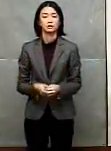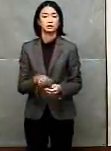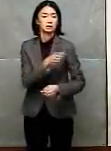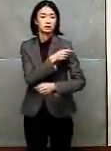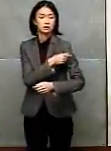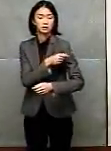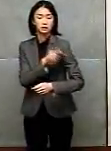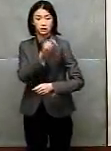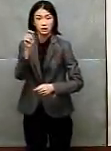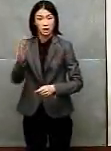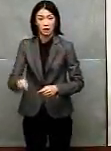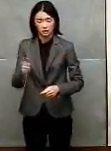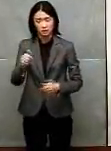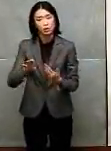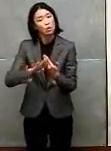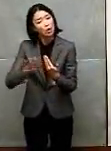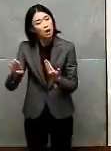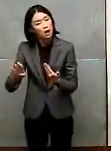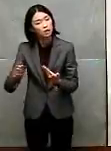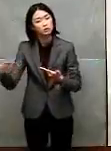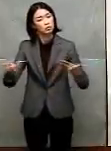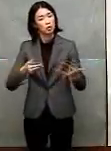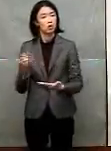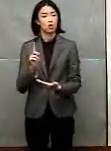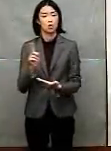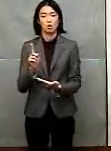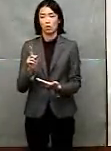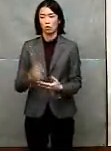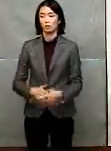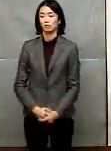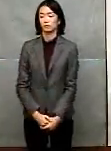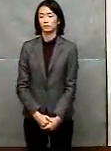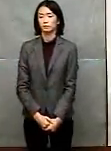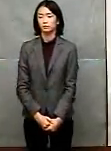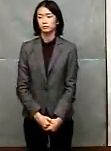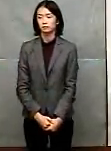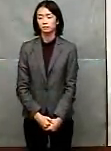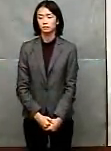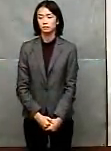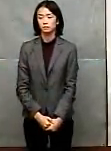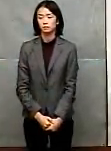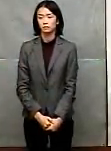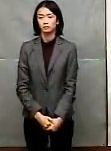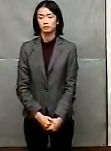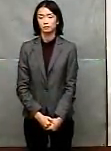それでは記者の皆様から、はい、まず時事通信社さん、どうぞ。